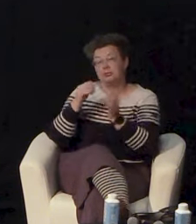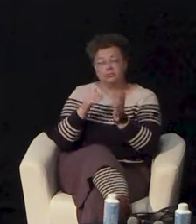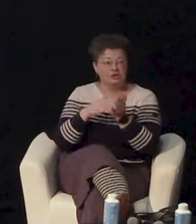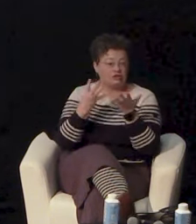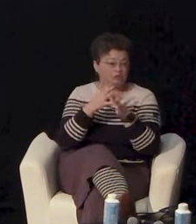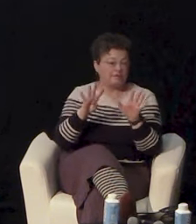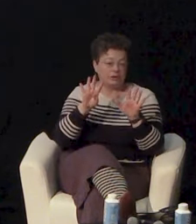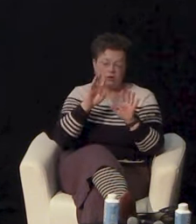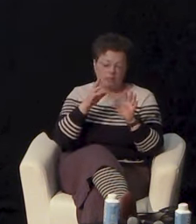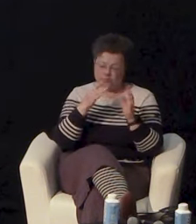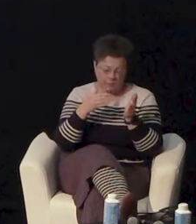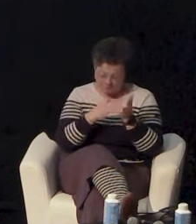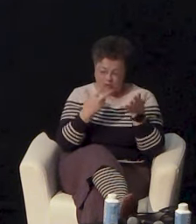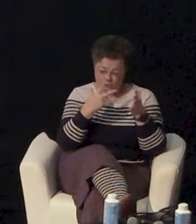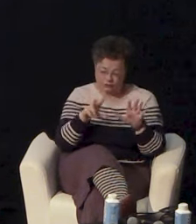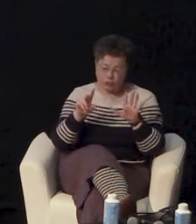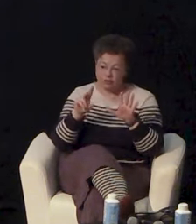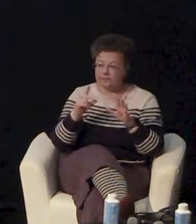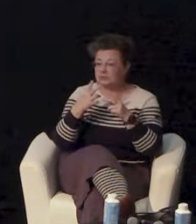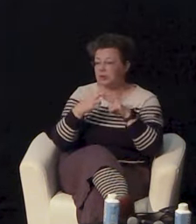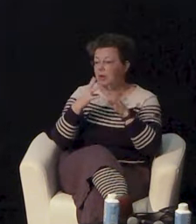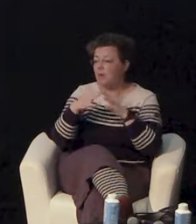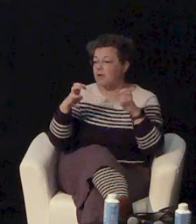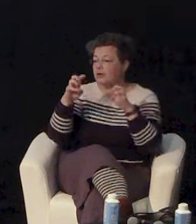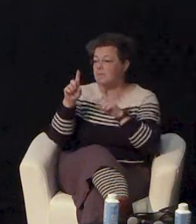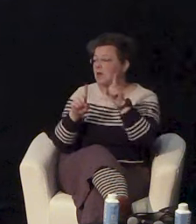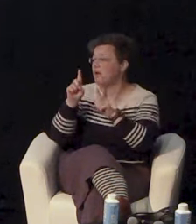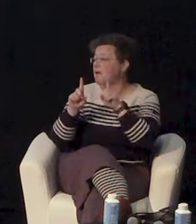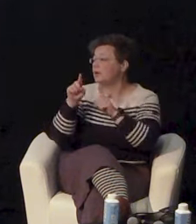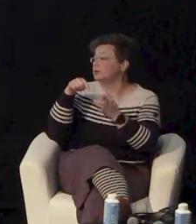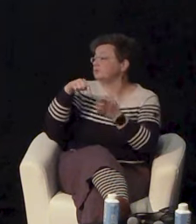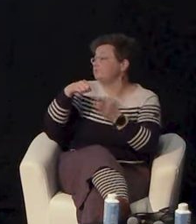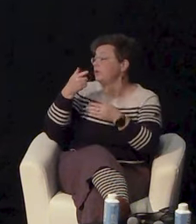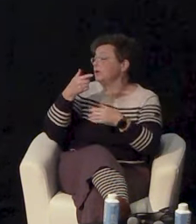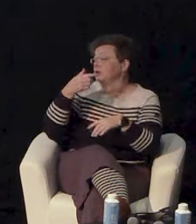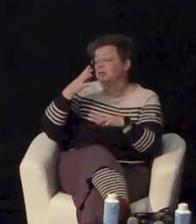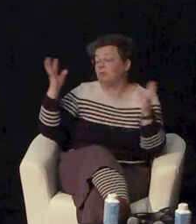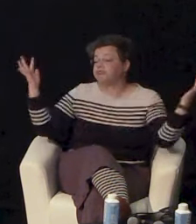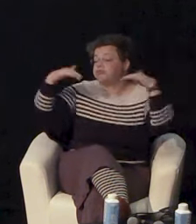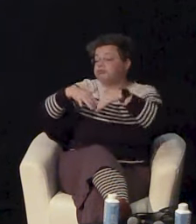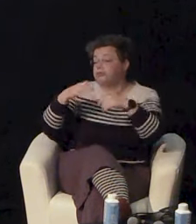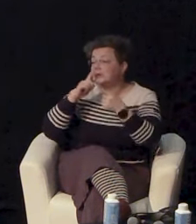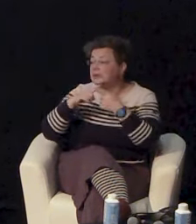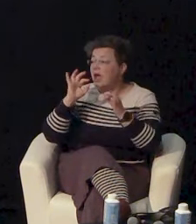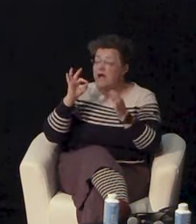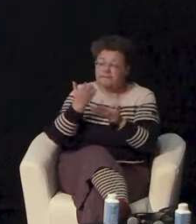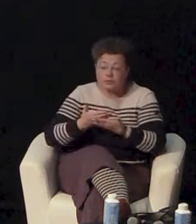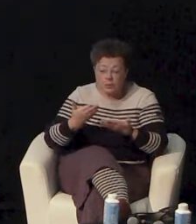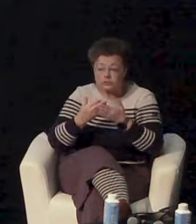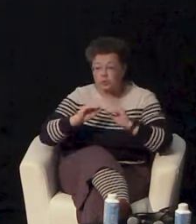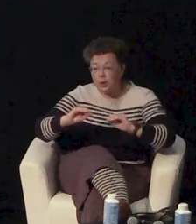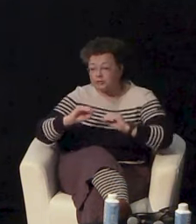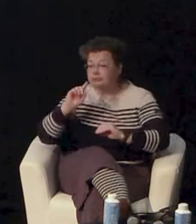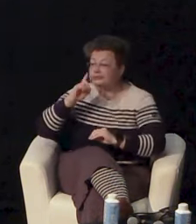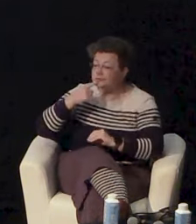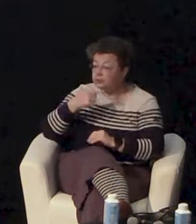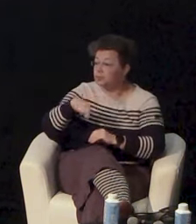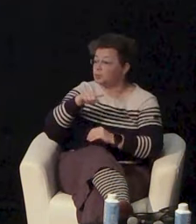qu'on n'est pas au même niveau qu'avec les entendants. C'est en 1980... En 1880, au congrès de